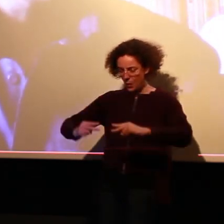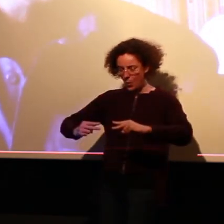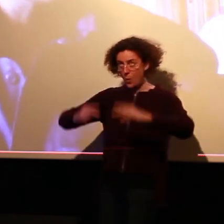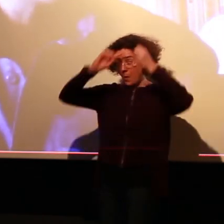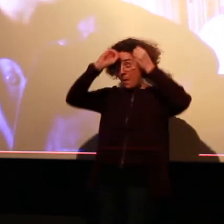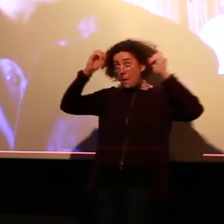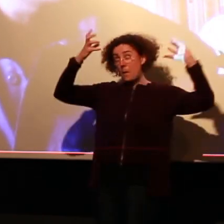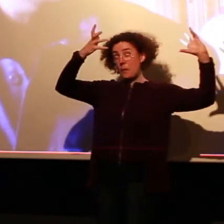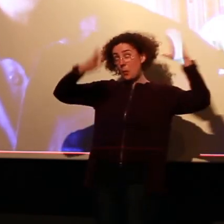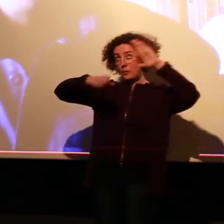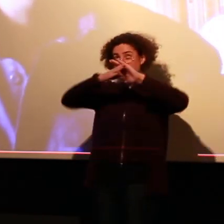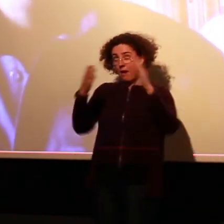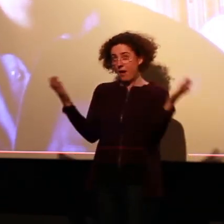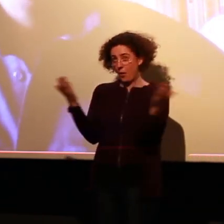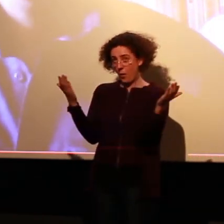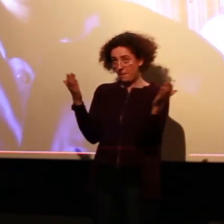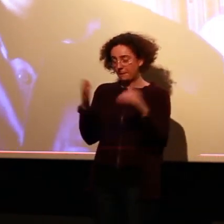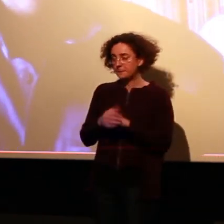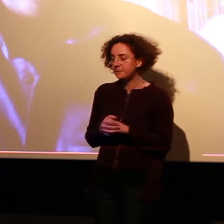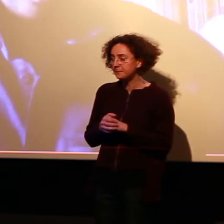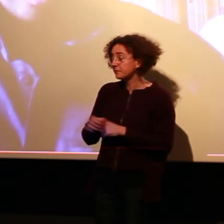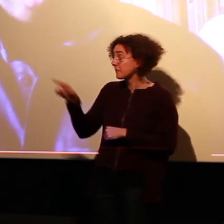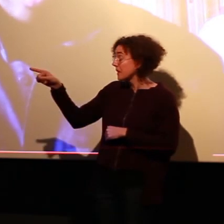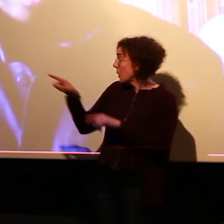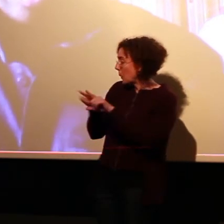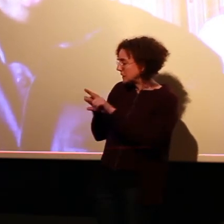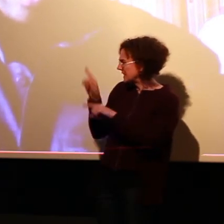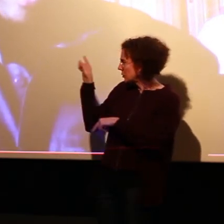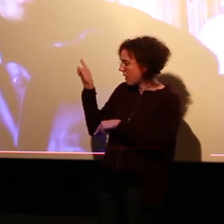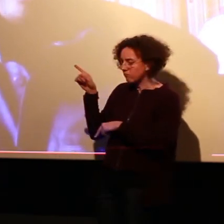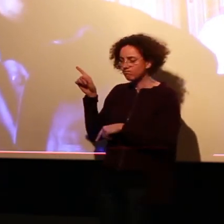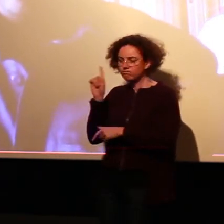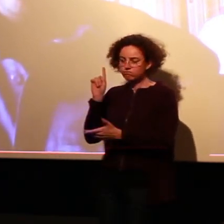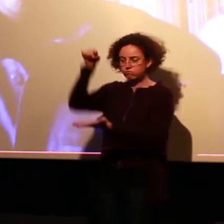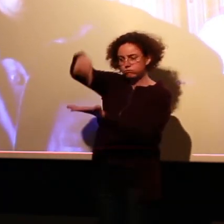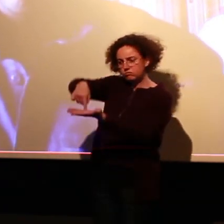moment-là? Et aussi, quel était ton désir de tourner à Dakar?